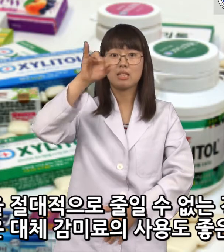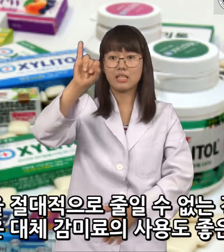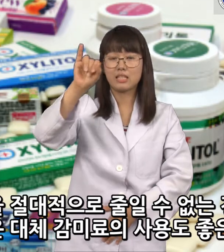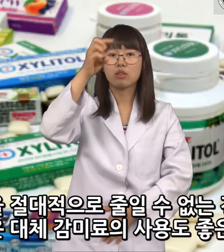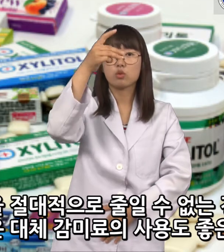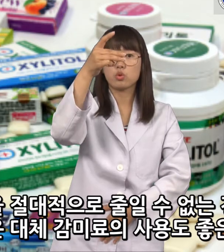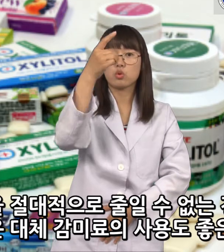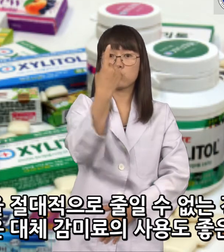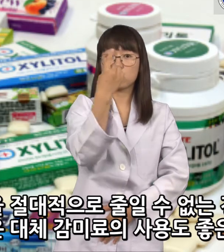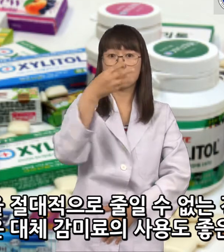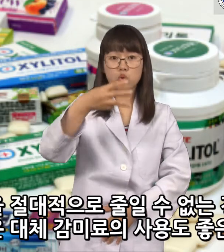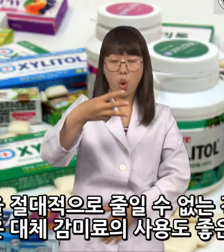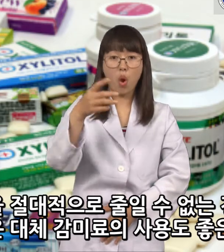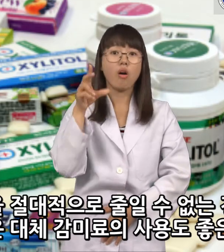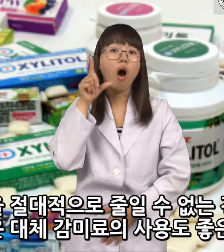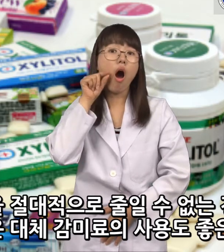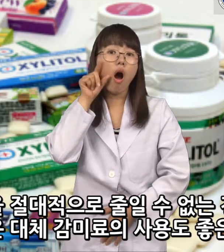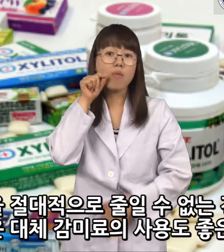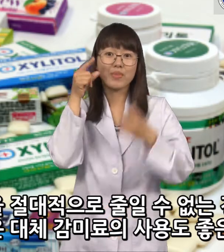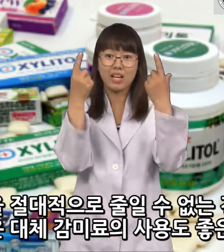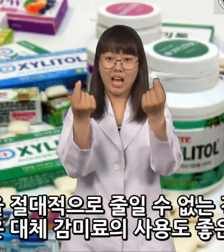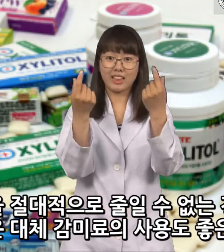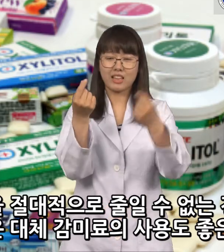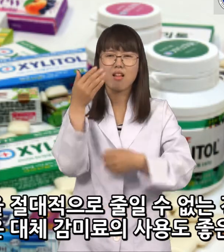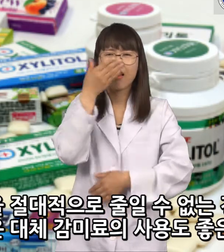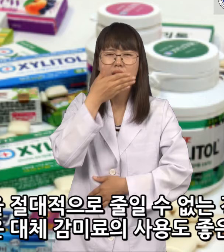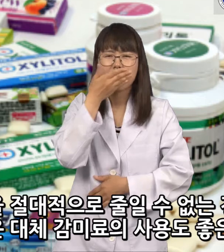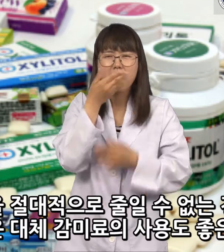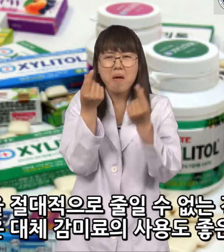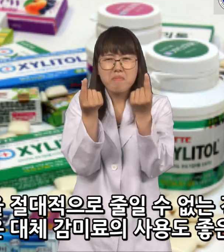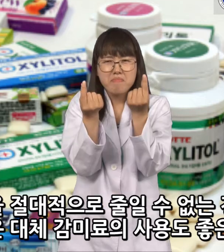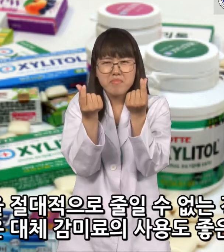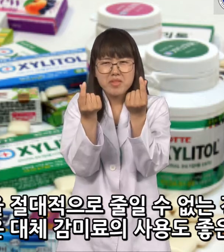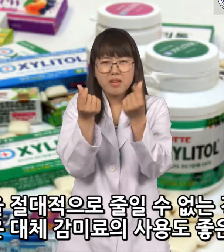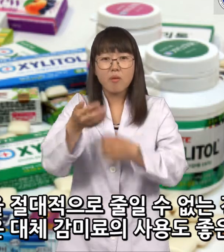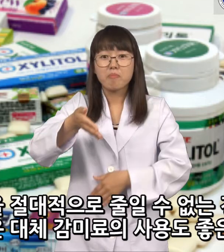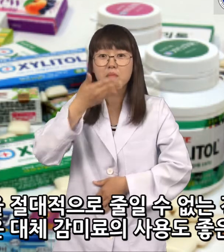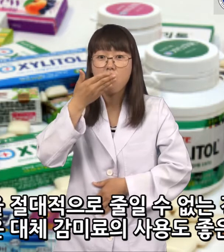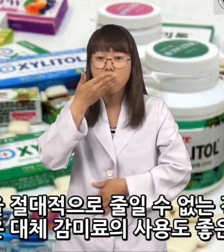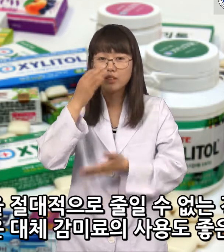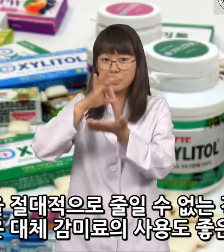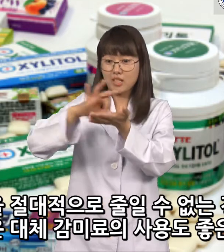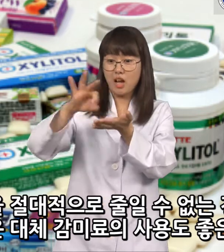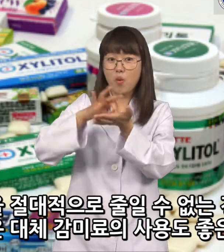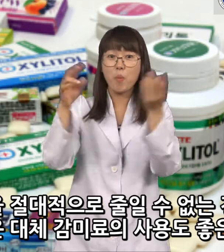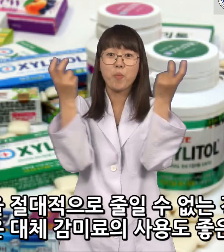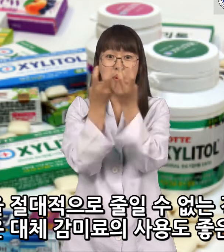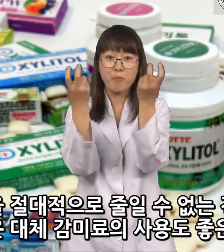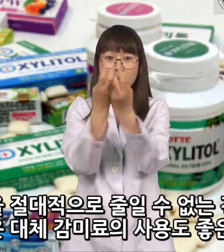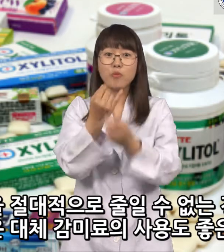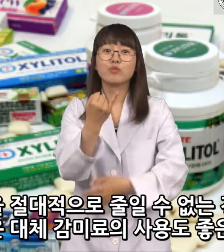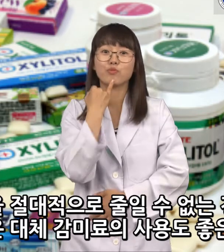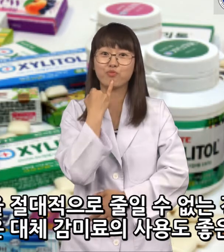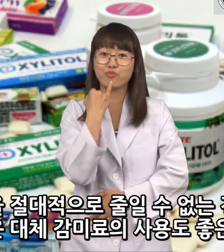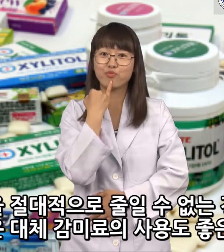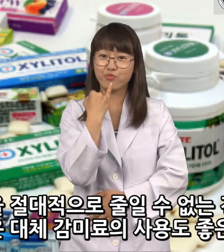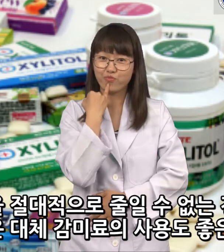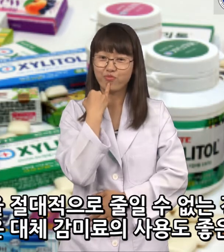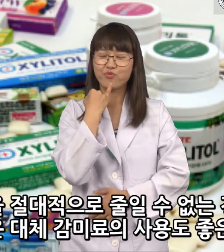자일리톨 같은 대체 감미료의 사용도 좋은 방법입니다.